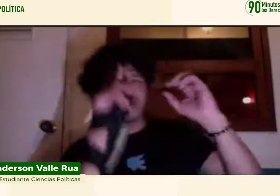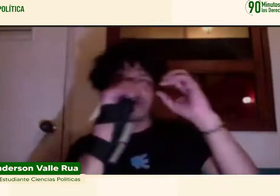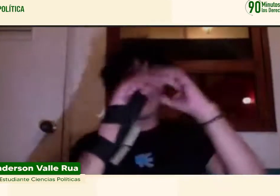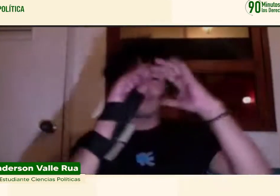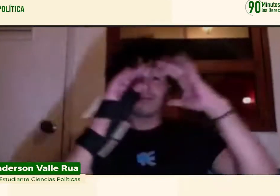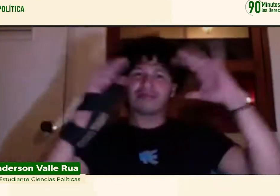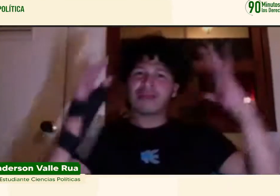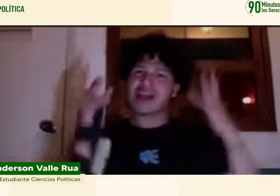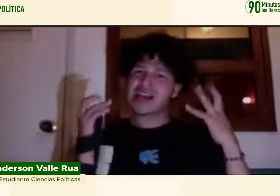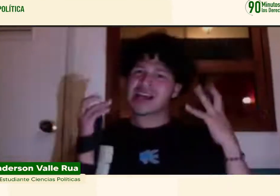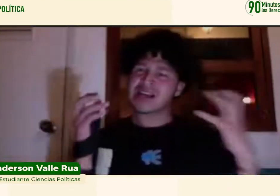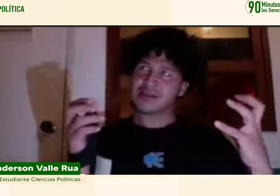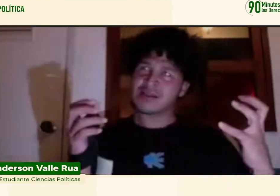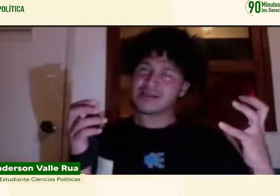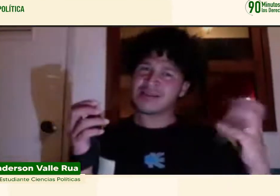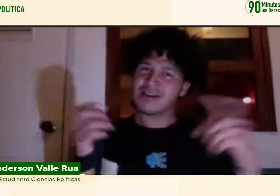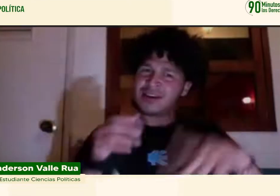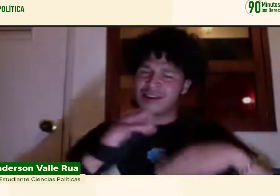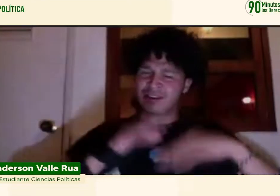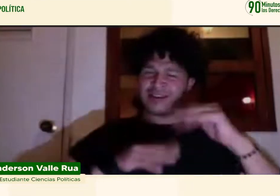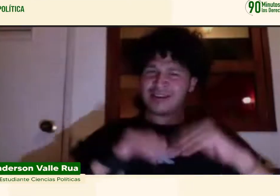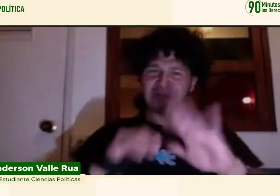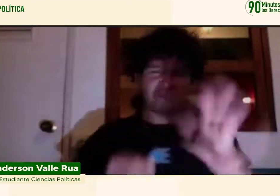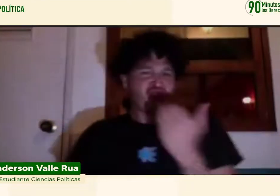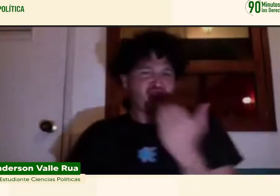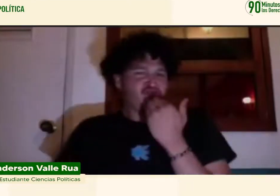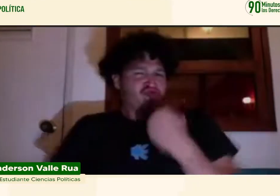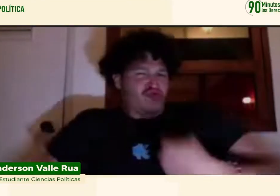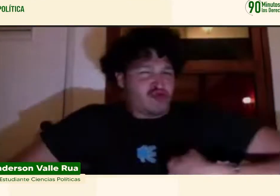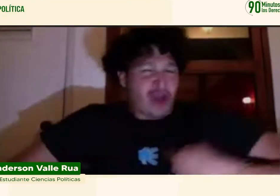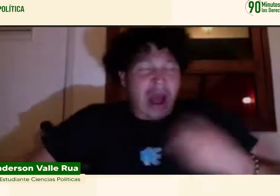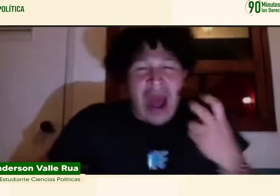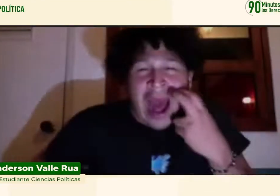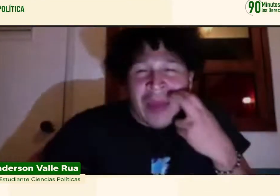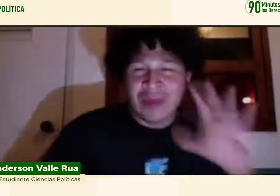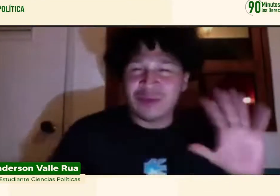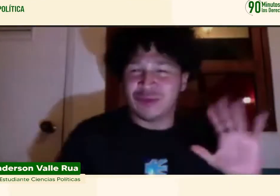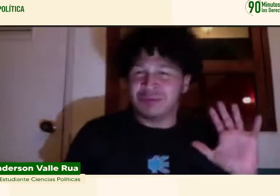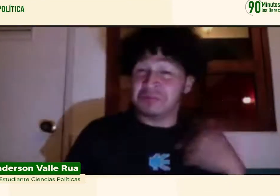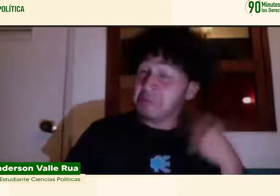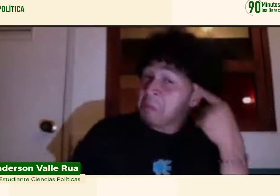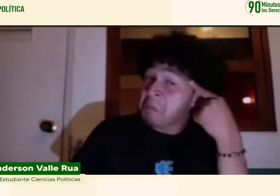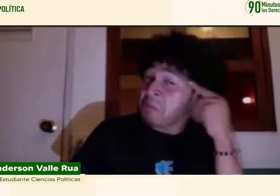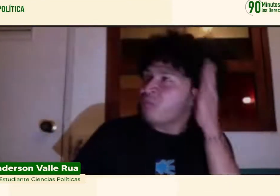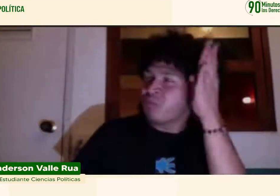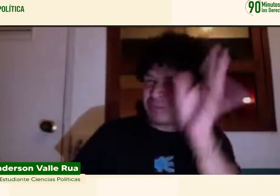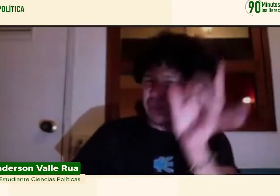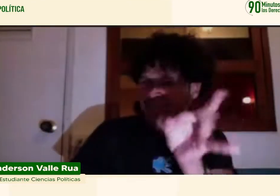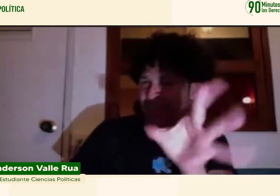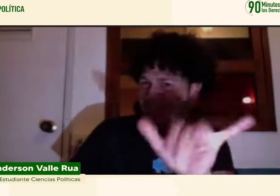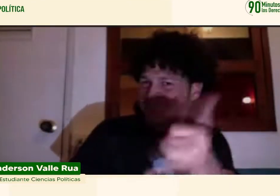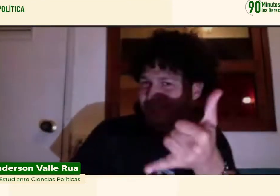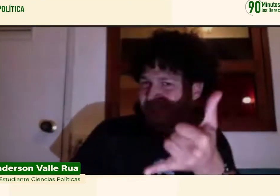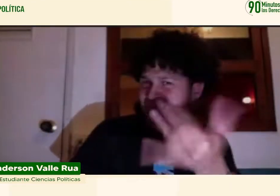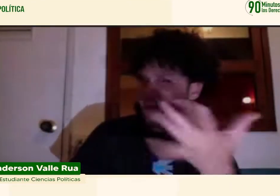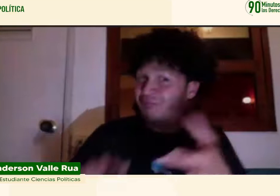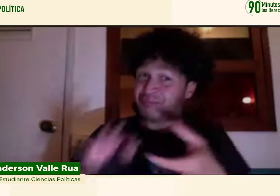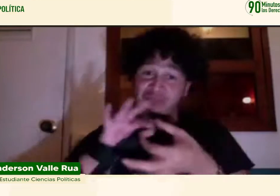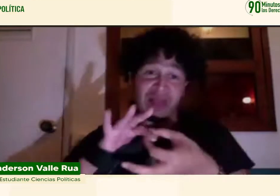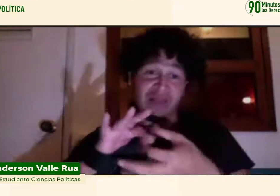el abogado juan daniel sobre esas formas en las que se puede participar o la está en la actualidad imparcialidad que tienen las organizaciones sobre las